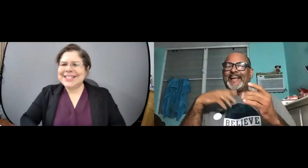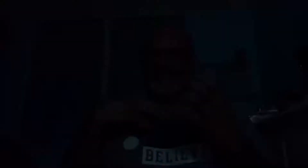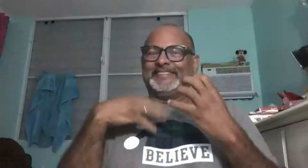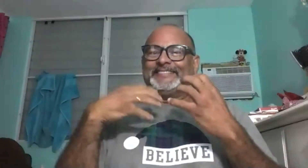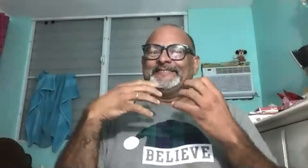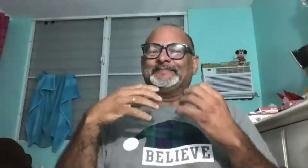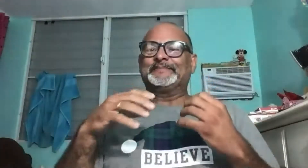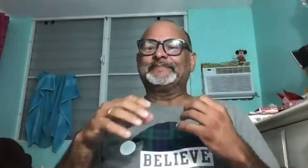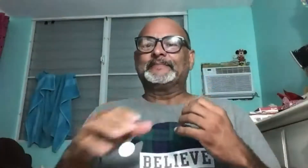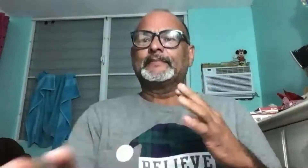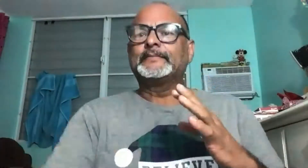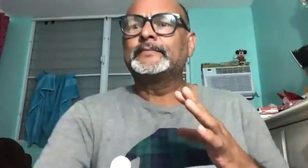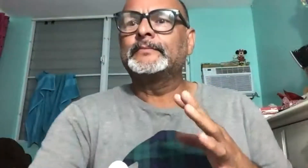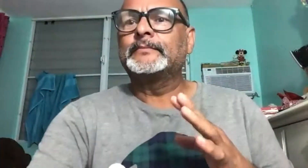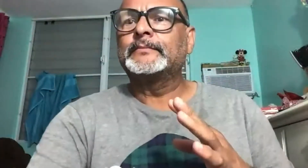sí